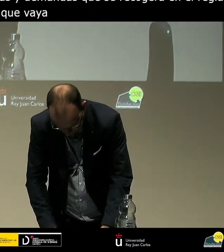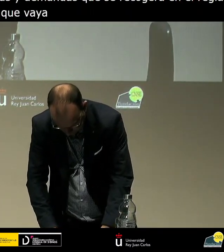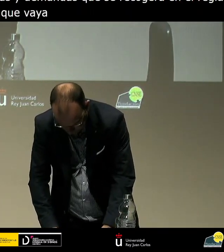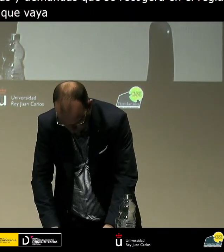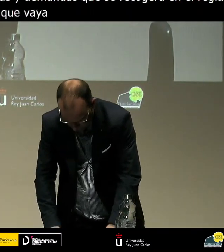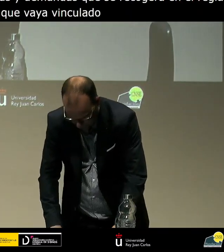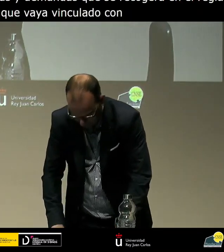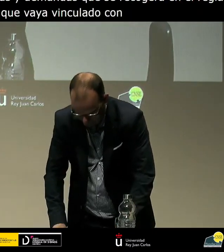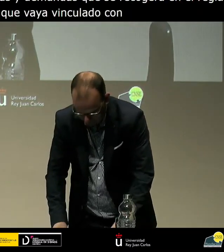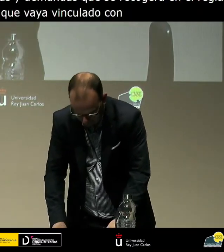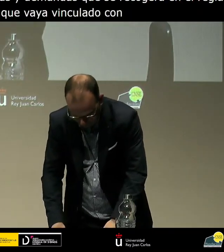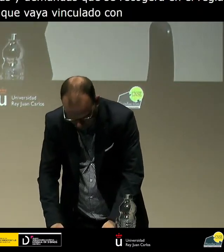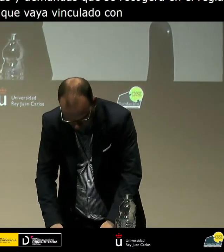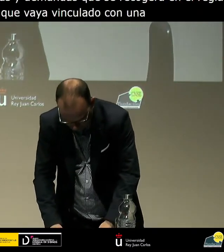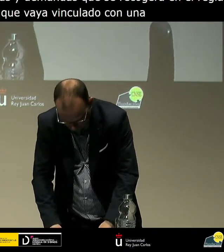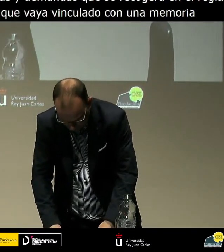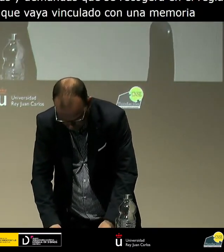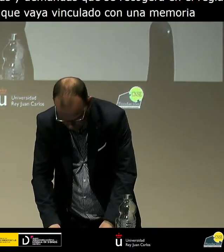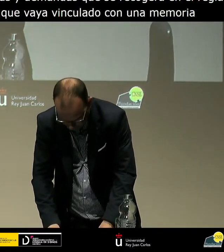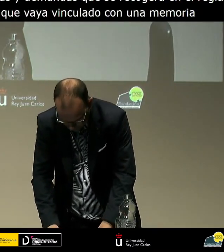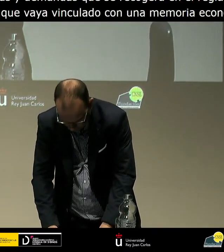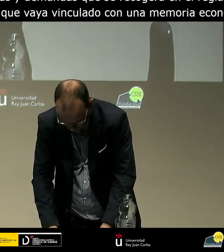medidas.